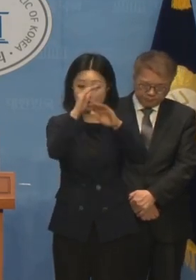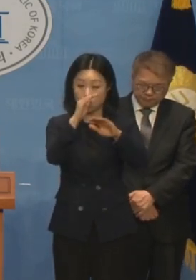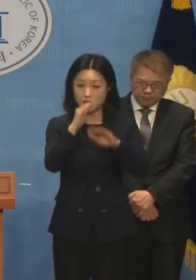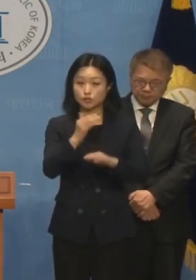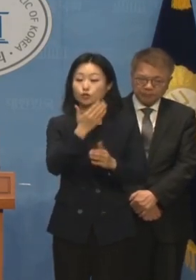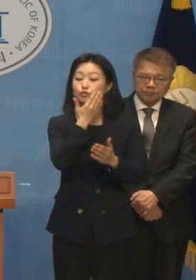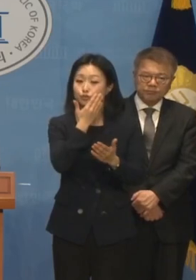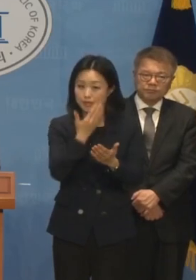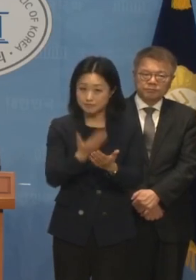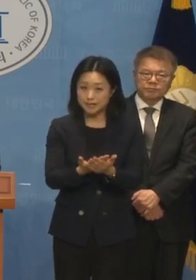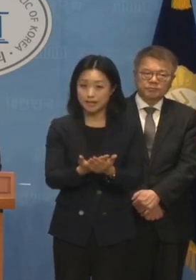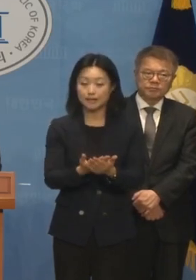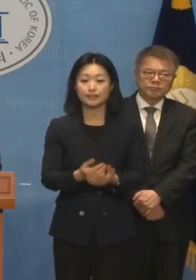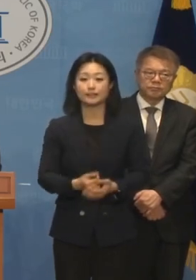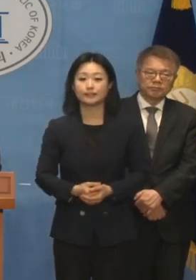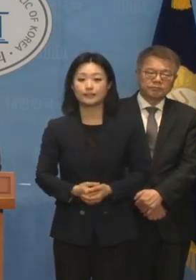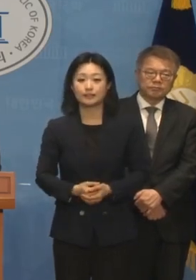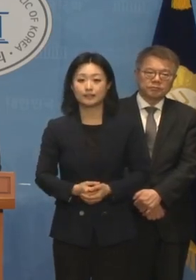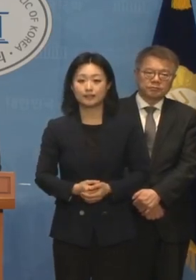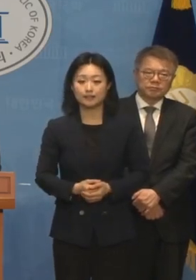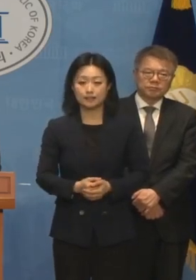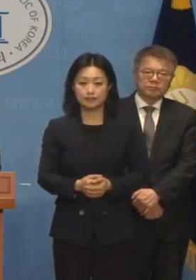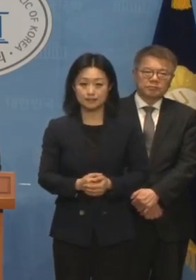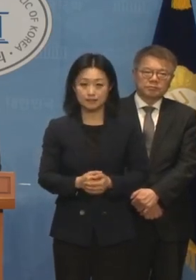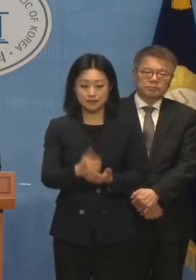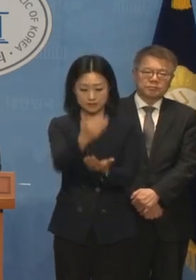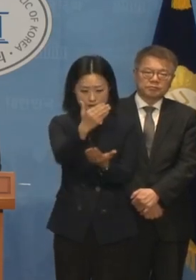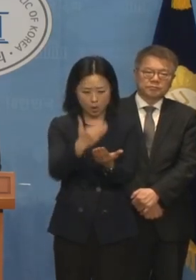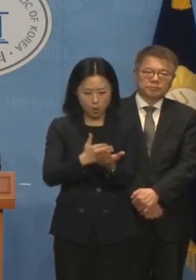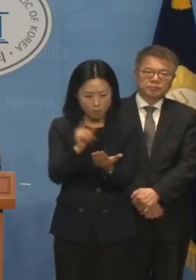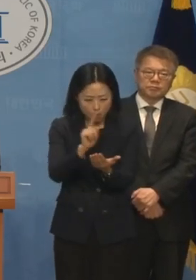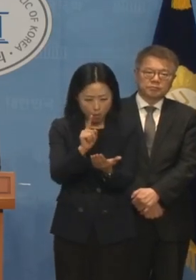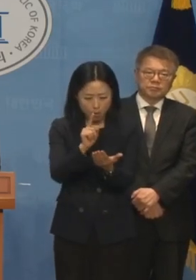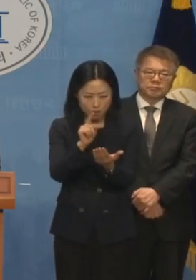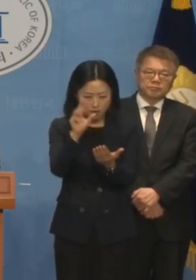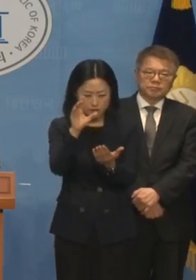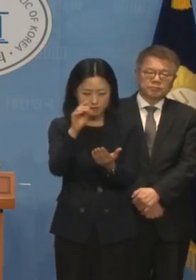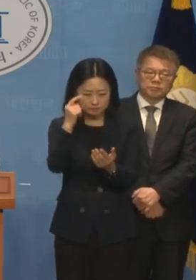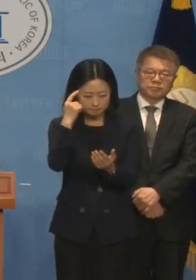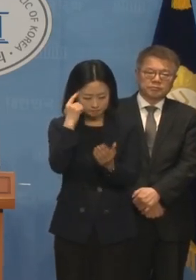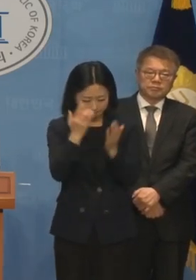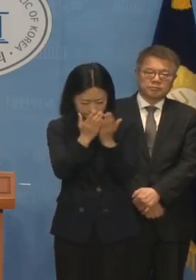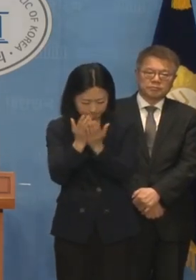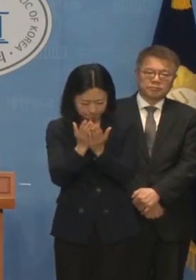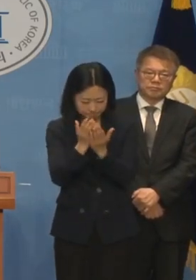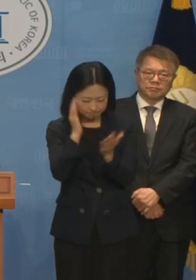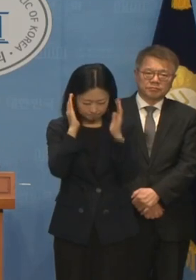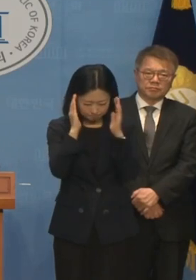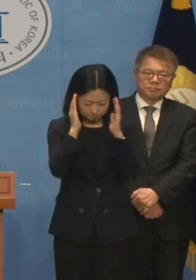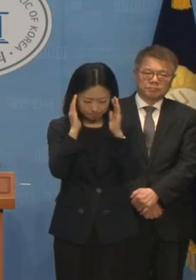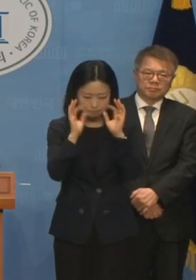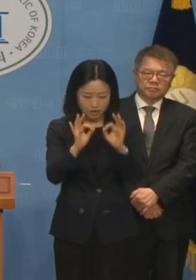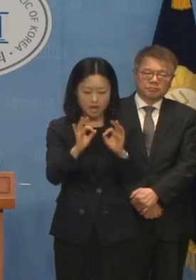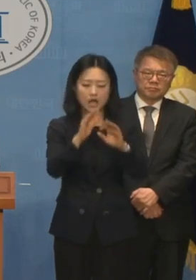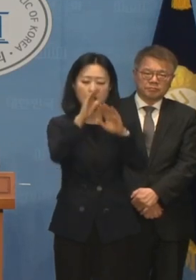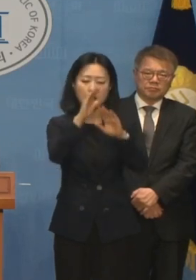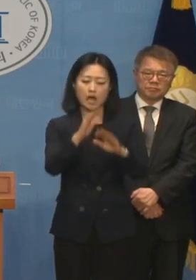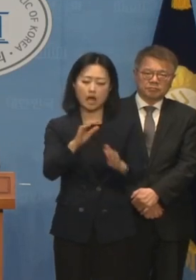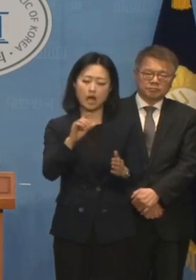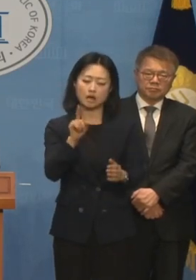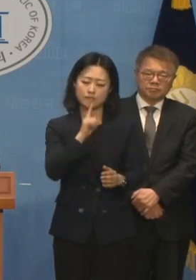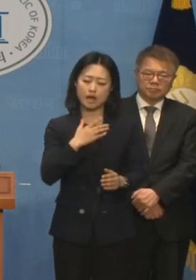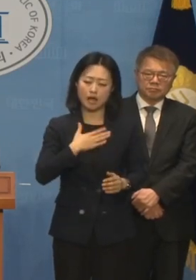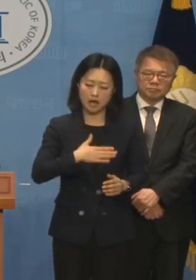무엇보다 중요합니다. 학습을 통해 의제에 대한 이해도를 높여가고